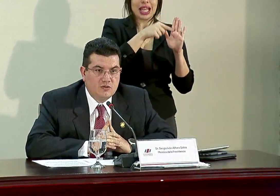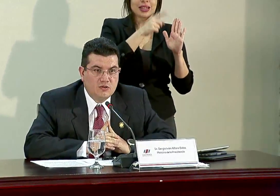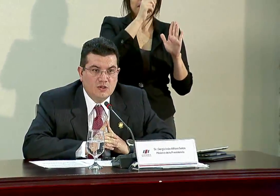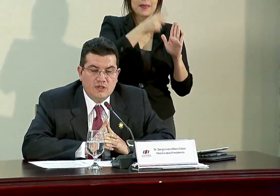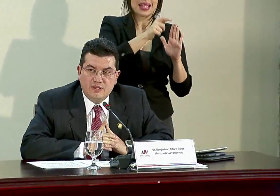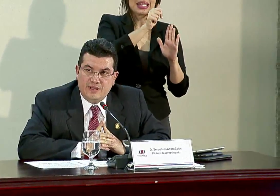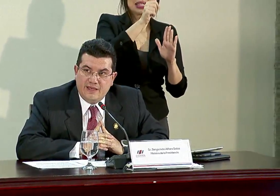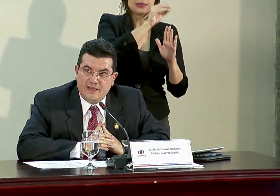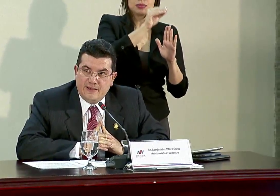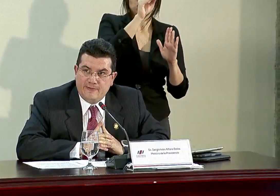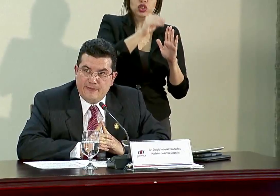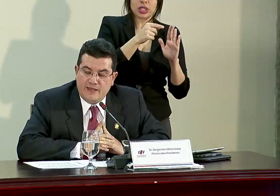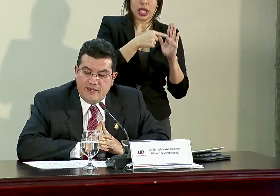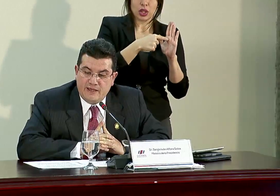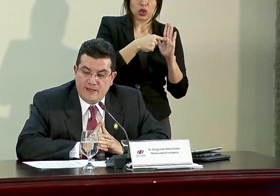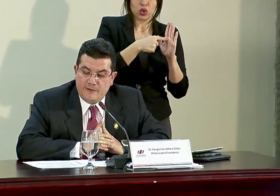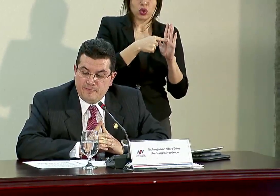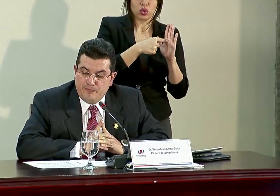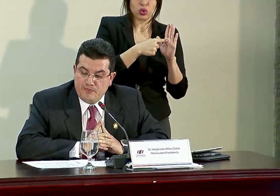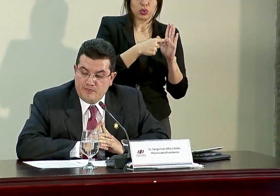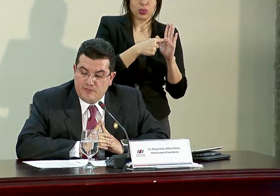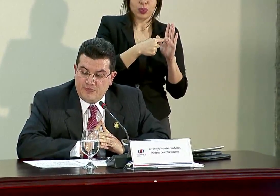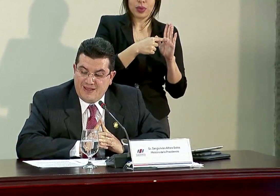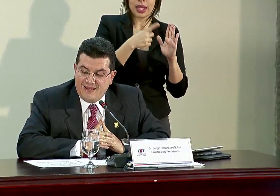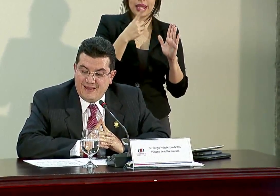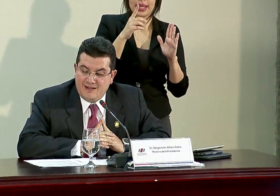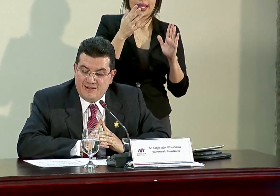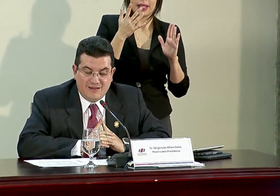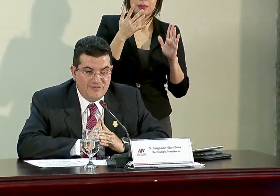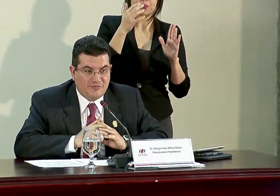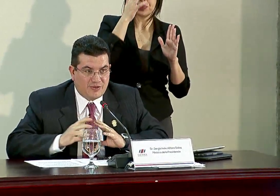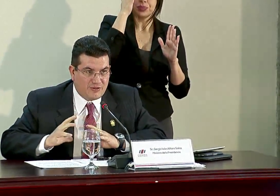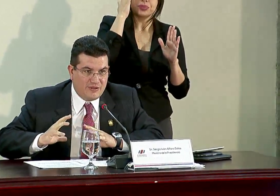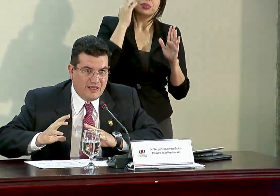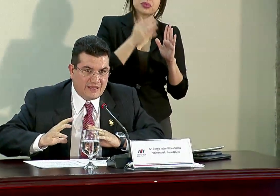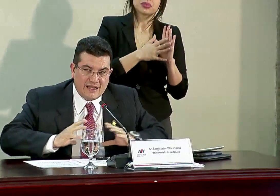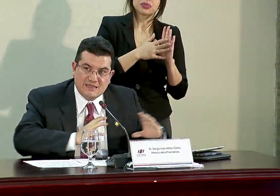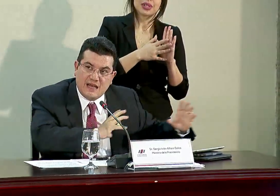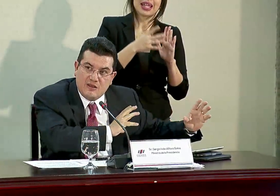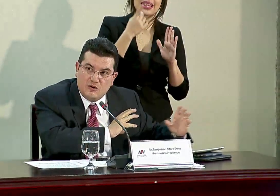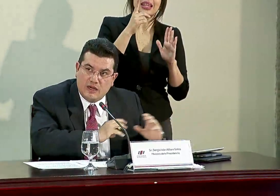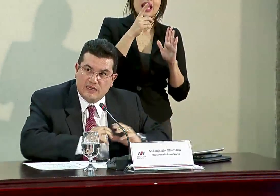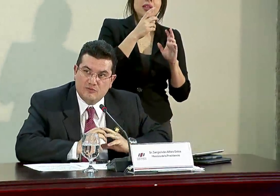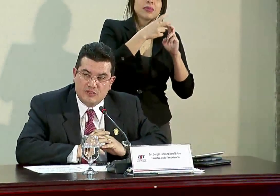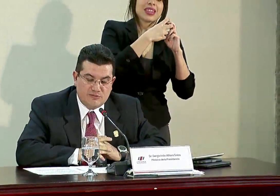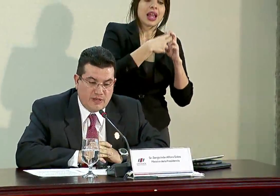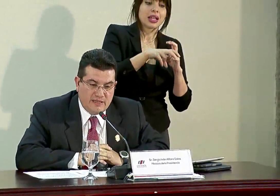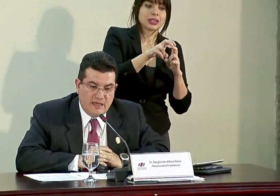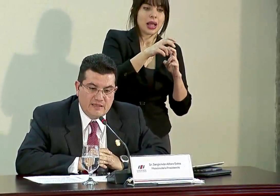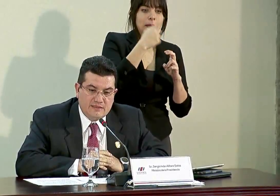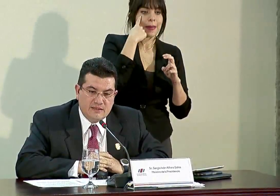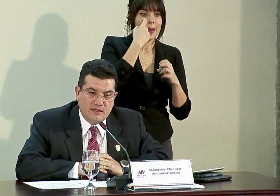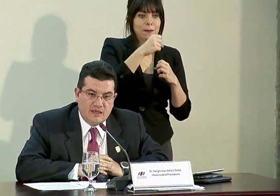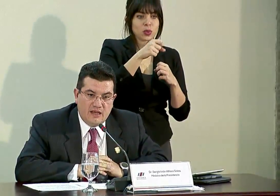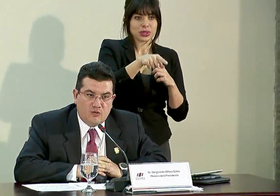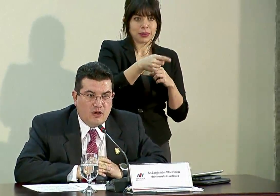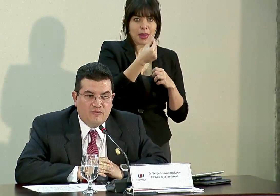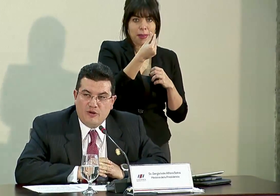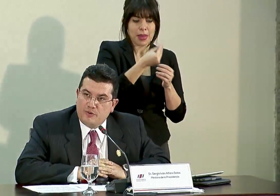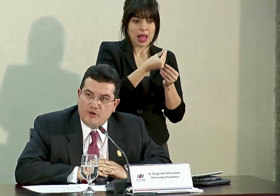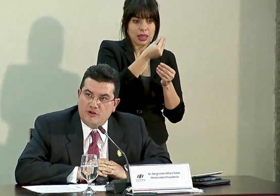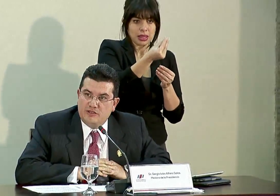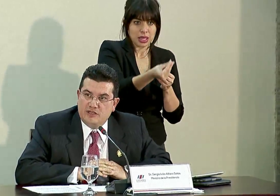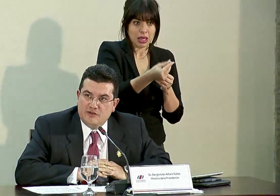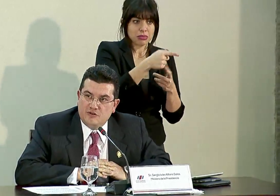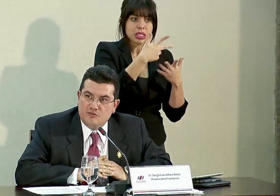% de de traslado a las municipalidades el